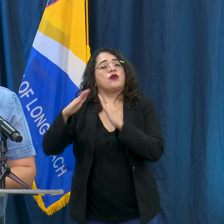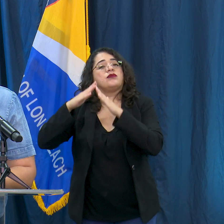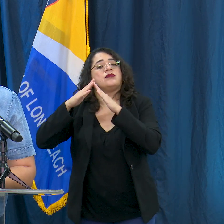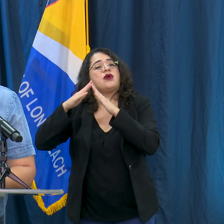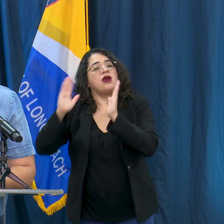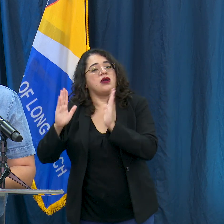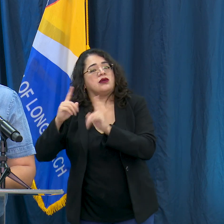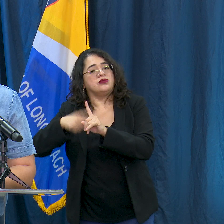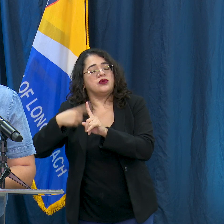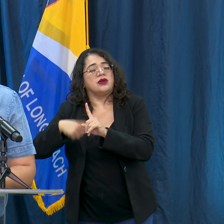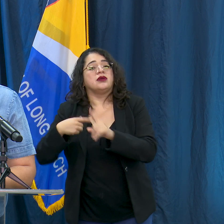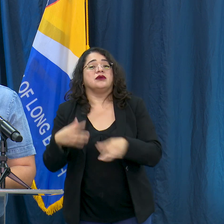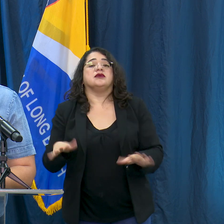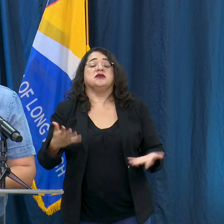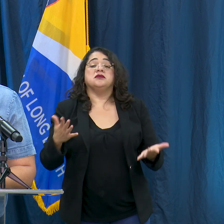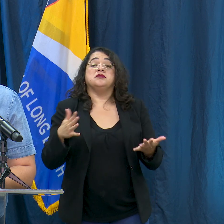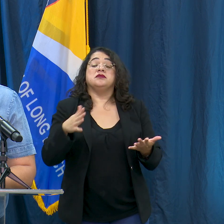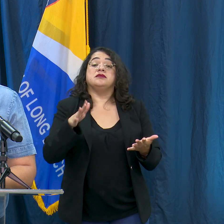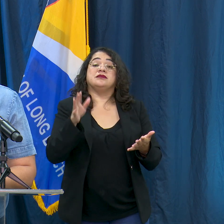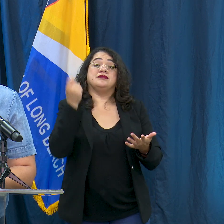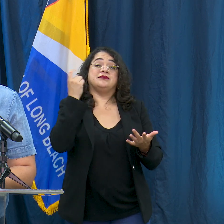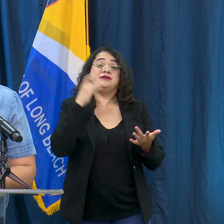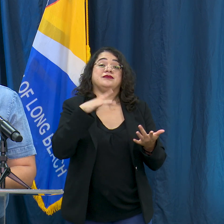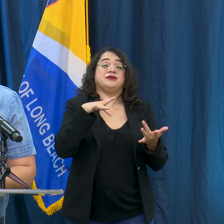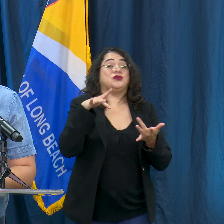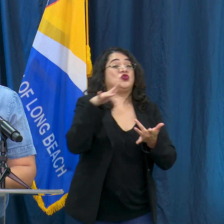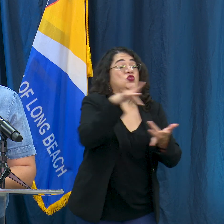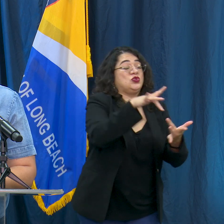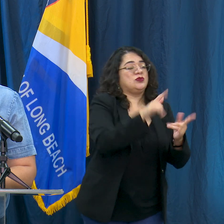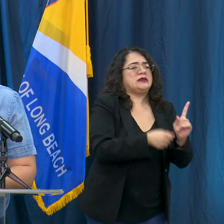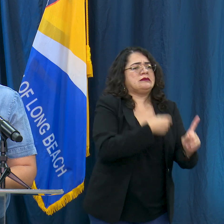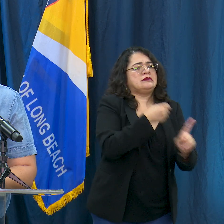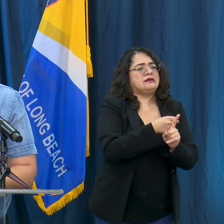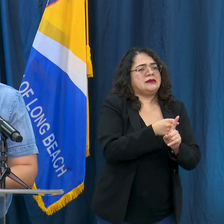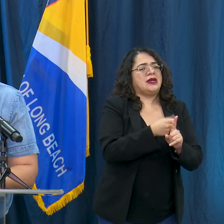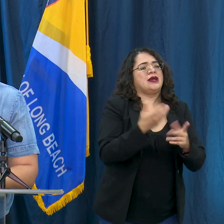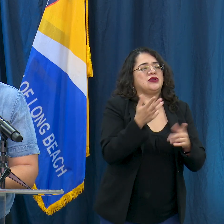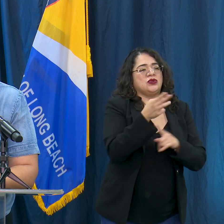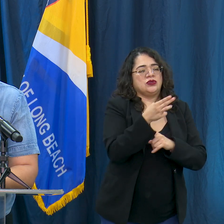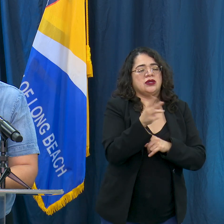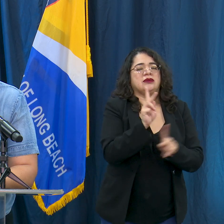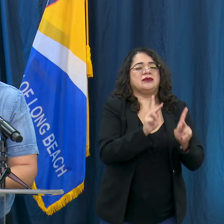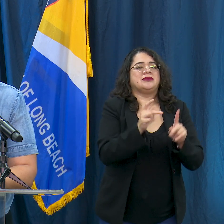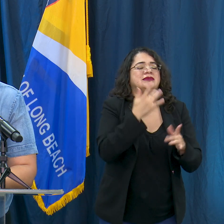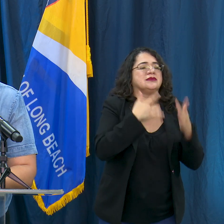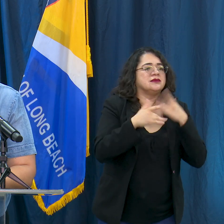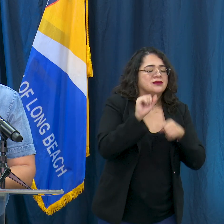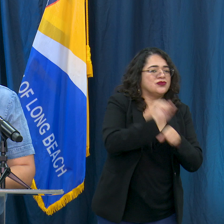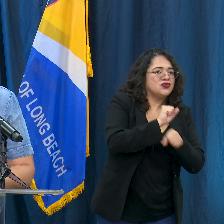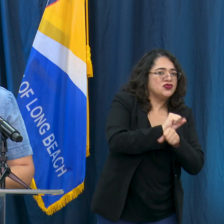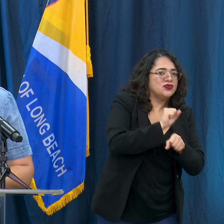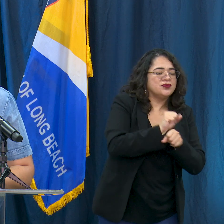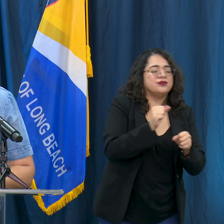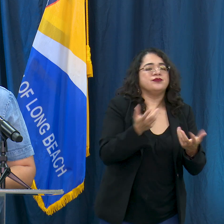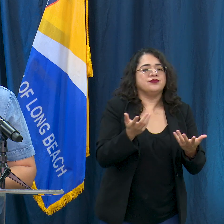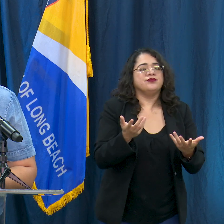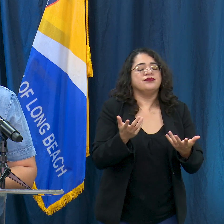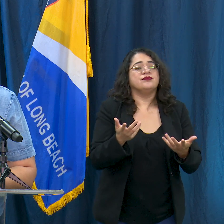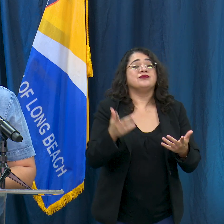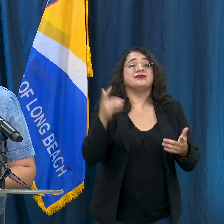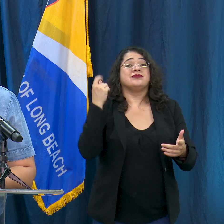de las empresas que ha sufrido durante el coronavirus. También la producción de música y cine también